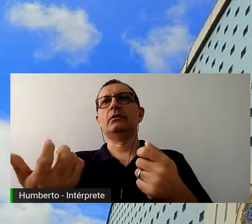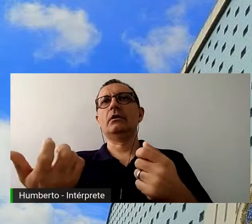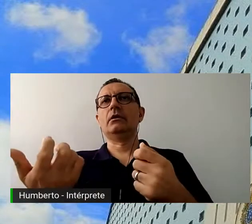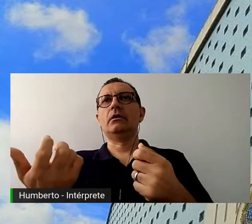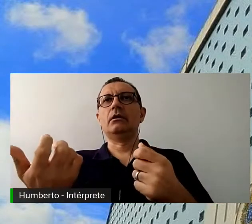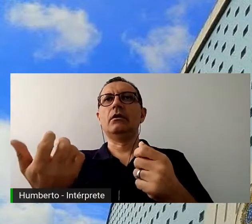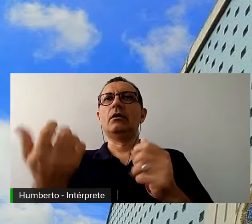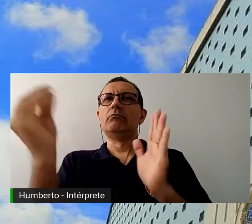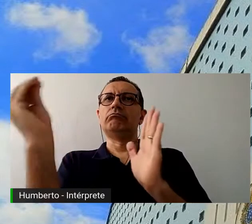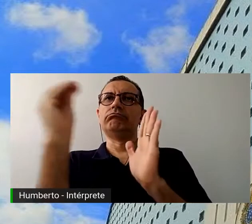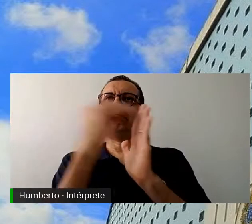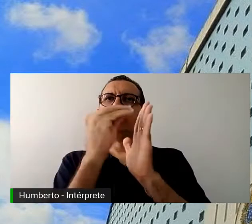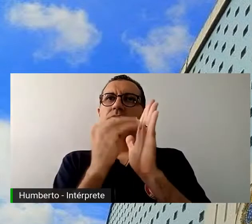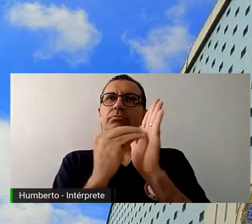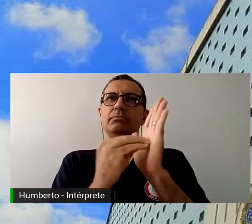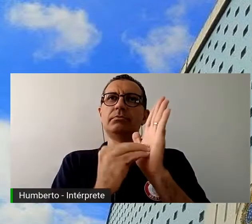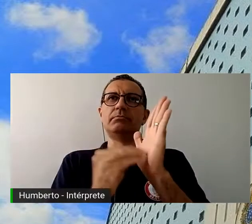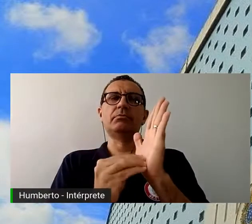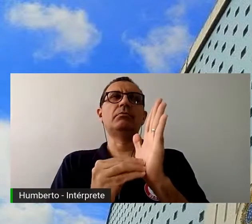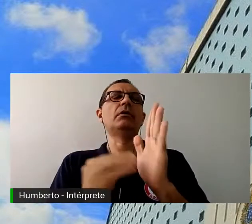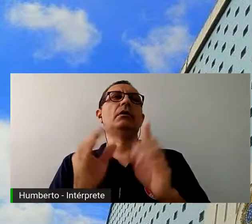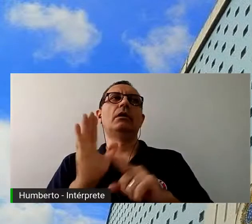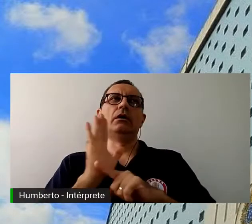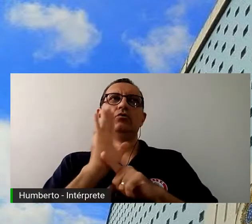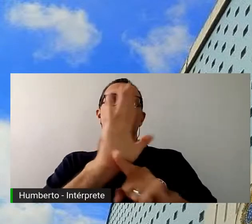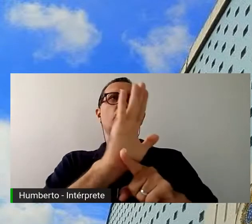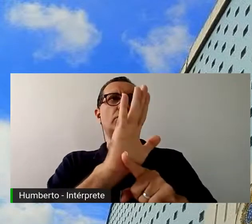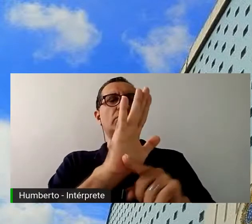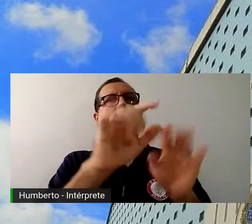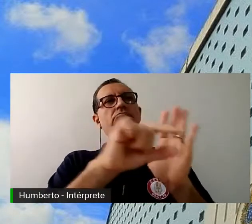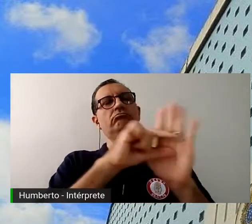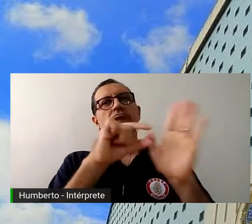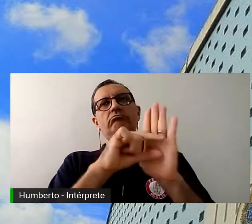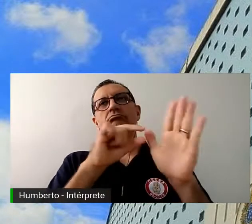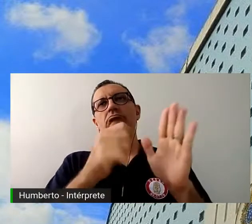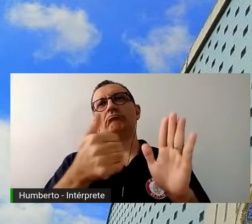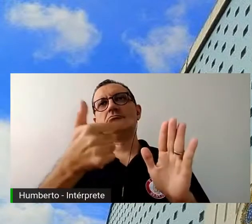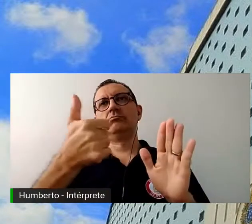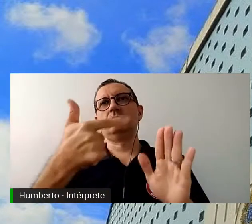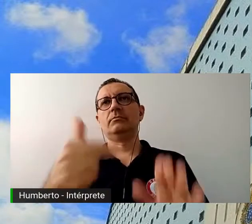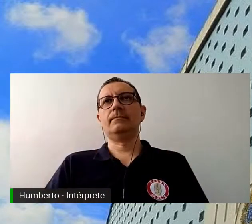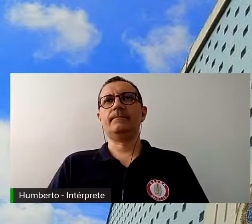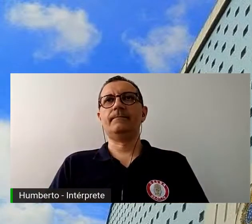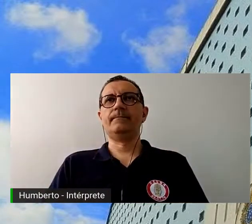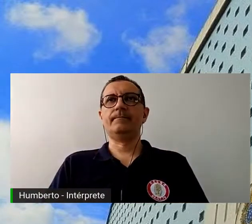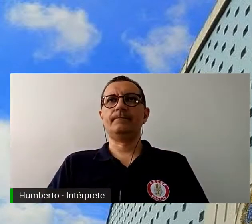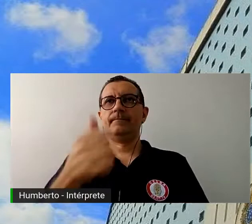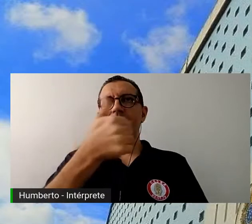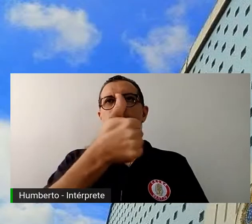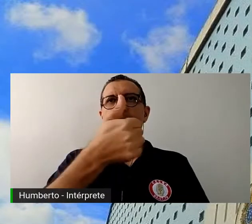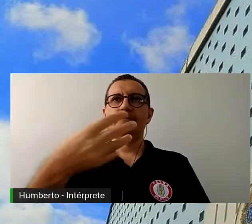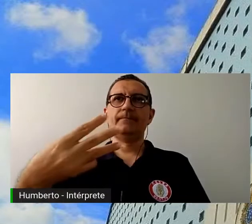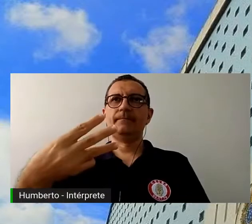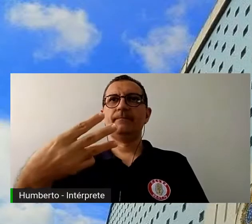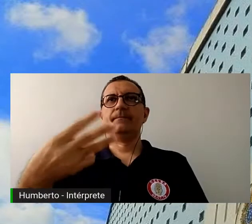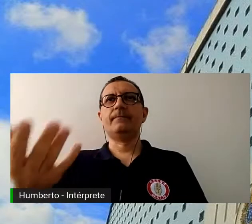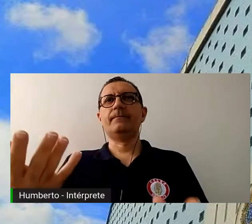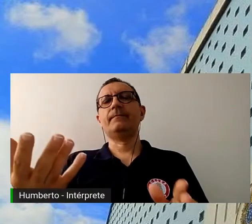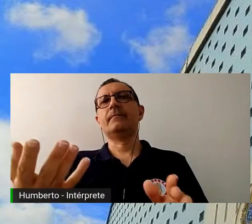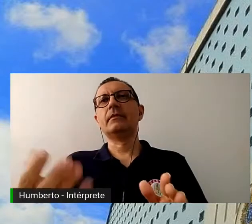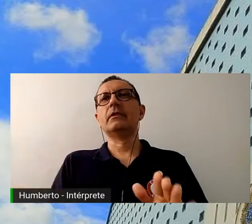favor desse inciso, dessa palavra. 13º, reconhecimento das identidades de gênero